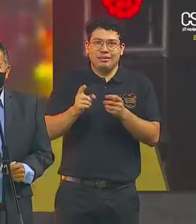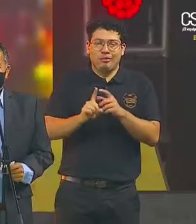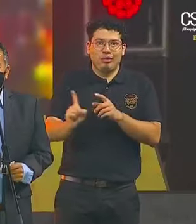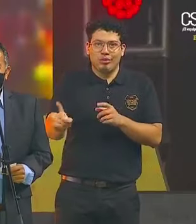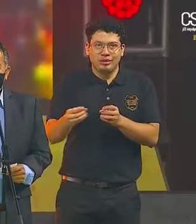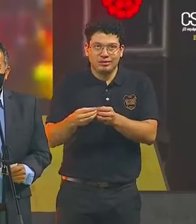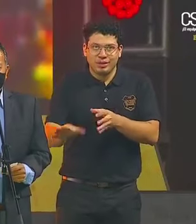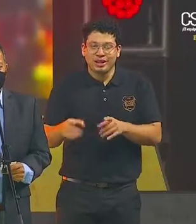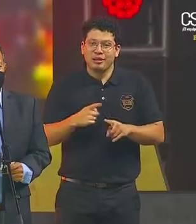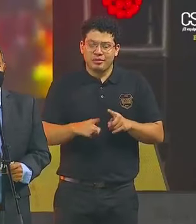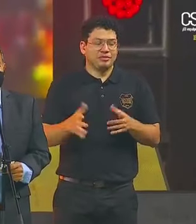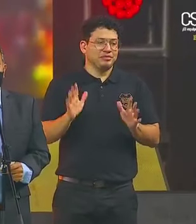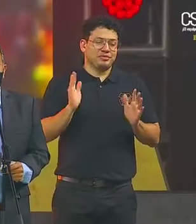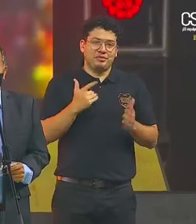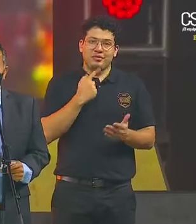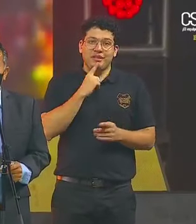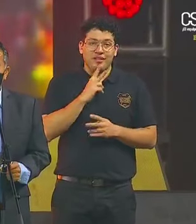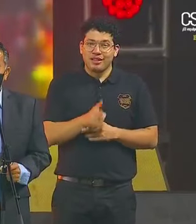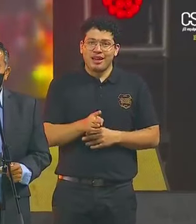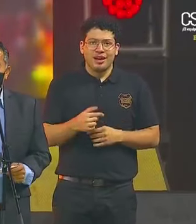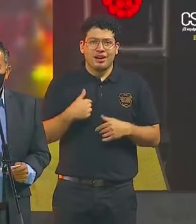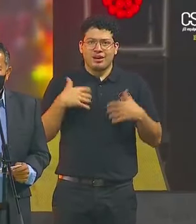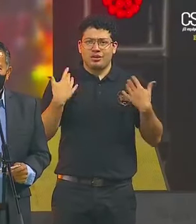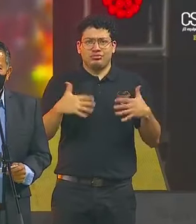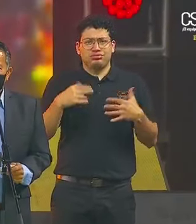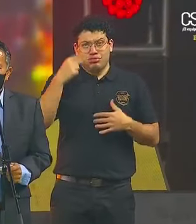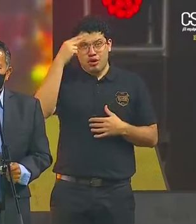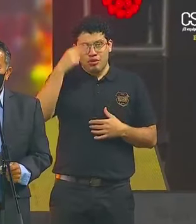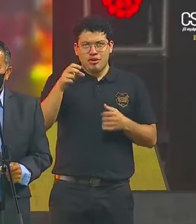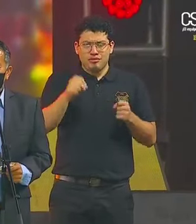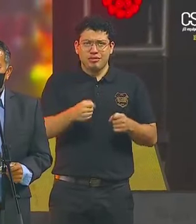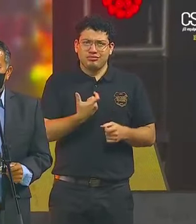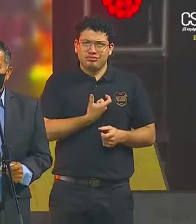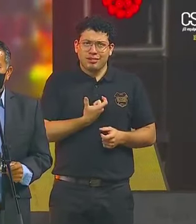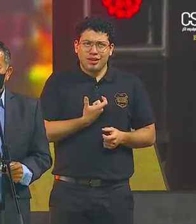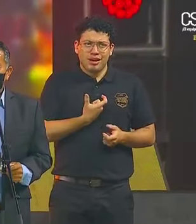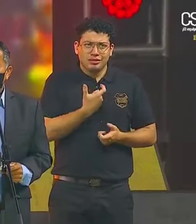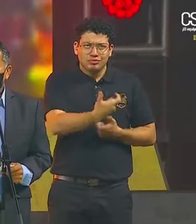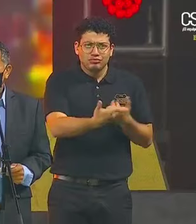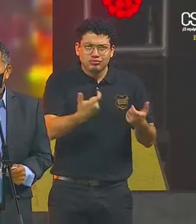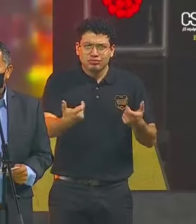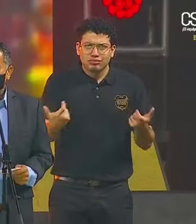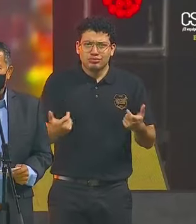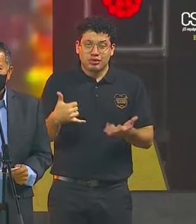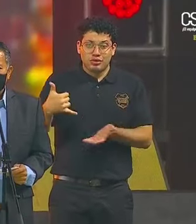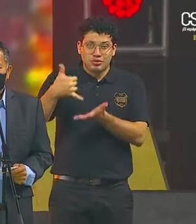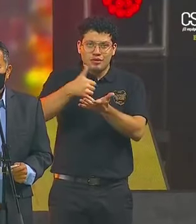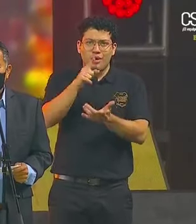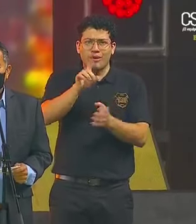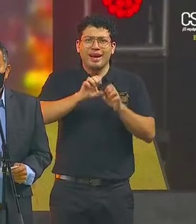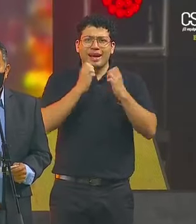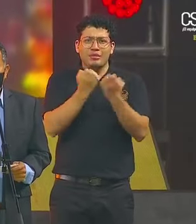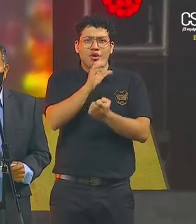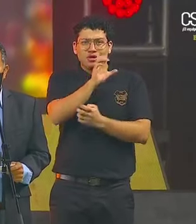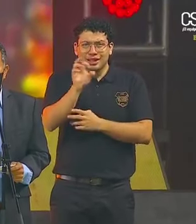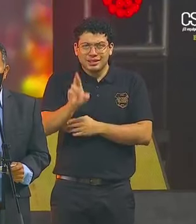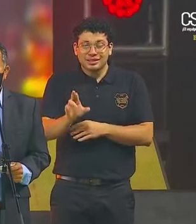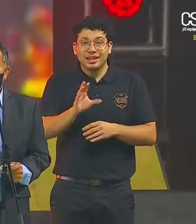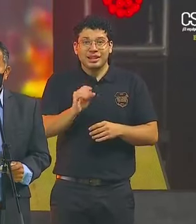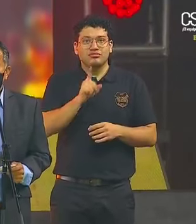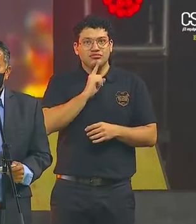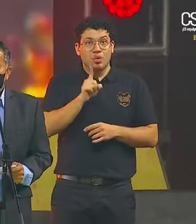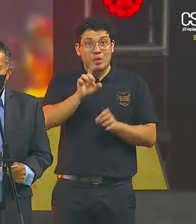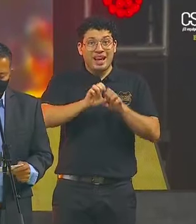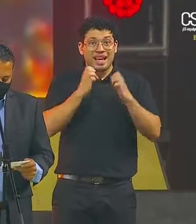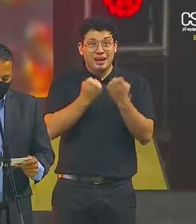Pero la verdad es que fue un honor entregar las medallas y el trofeo a un equipo costarricense y a un equipo como el Club Sport